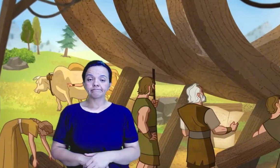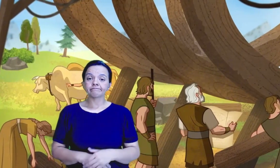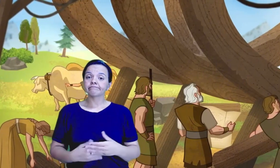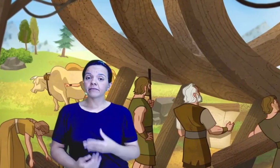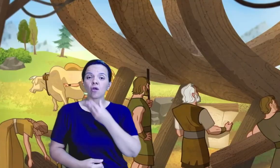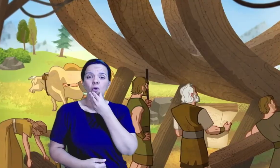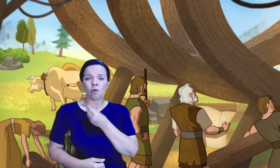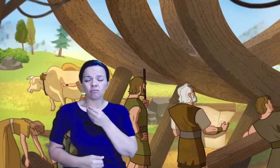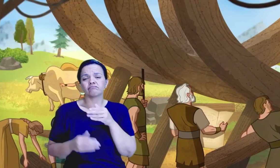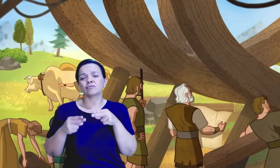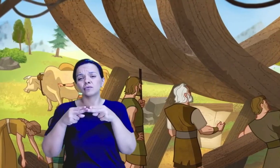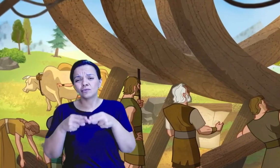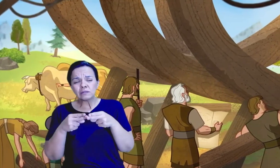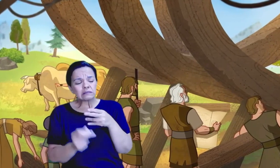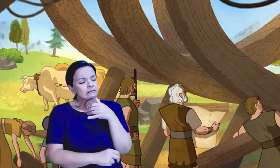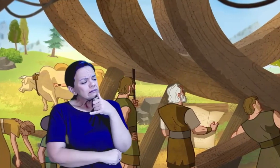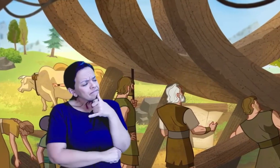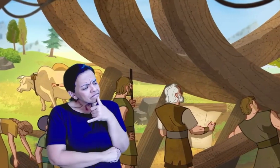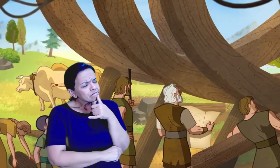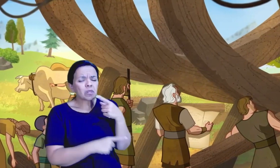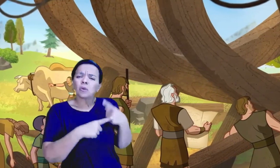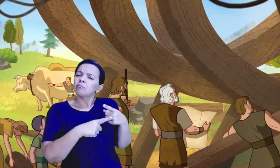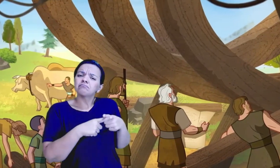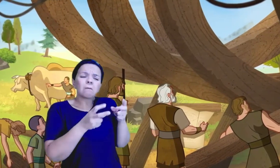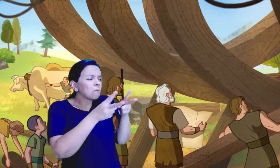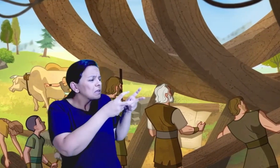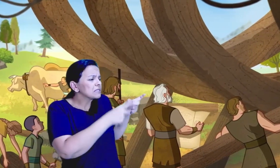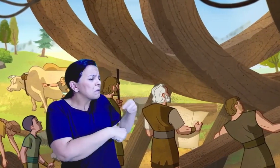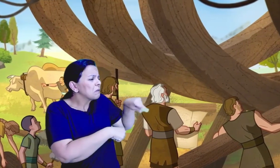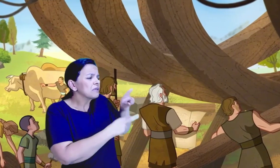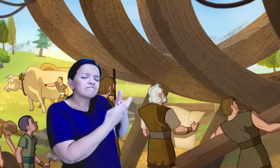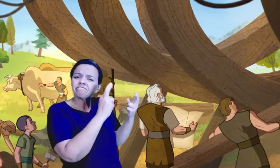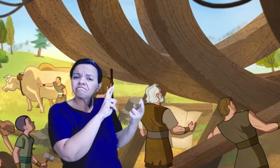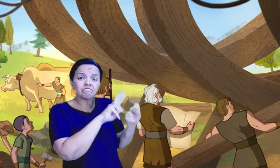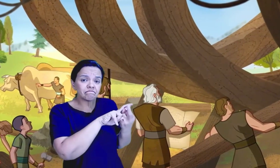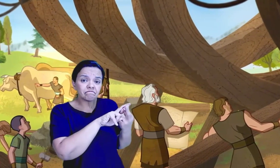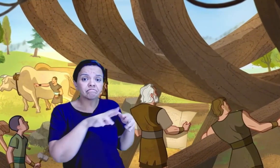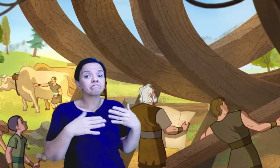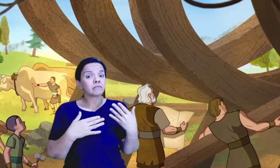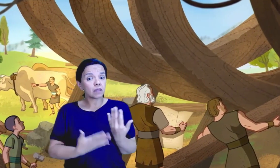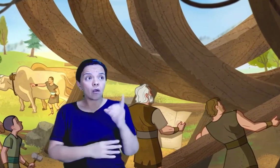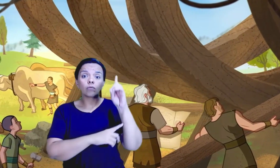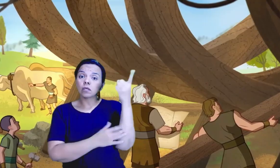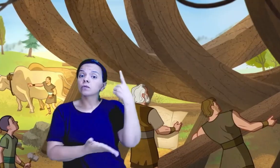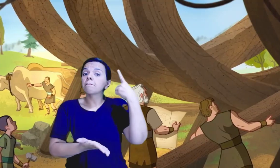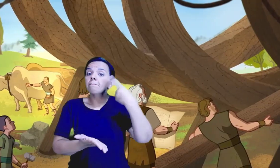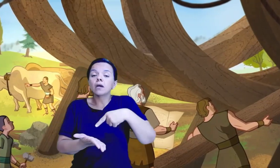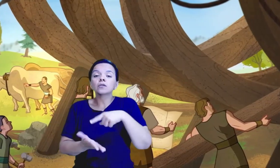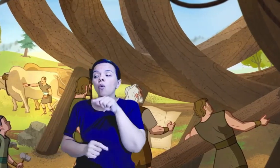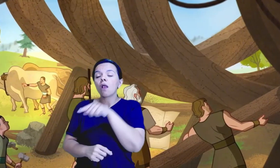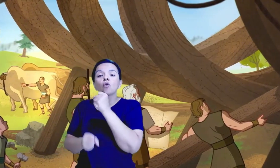Noé ficou triste porque o povo não se arrependia. O Senhor disse a Noé que construísse um grande navio chamado de